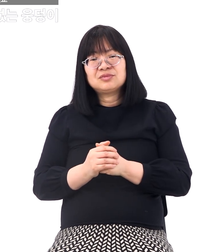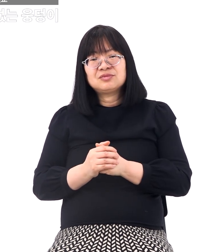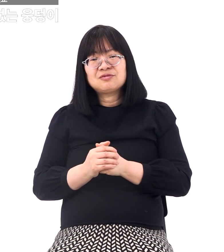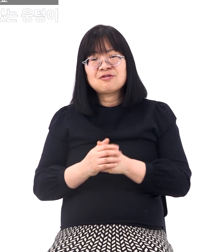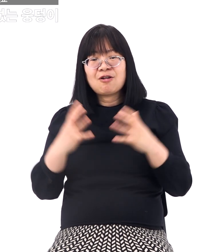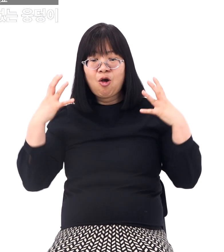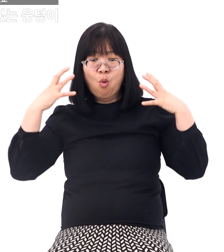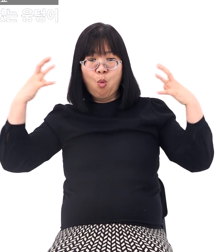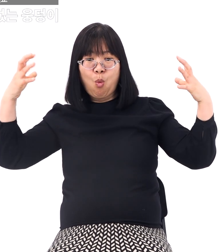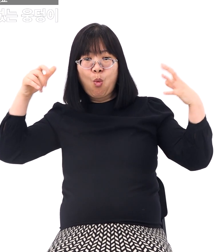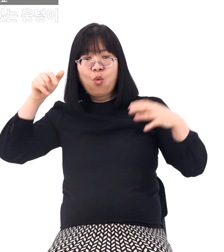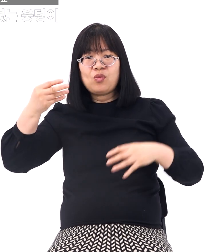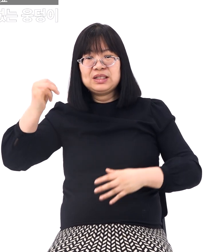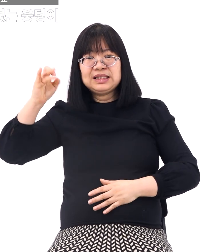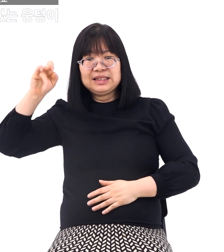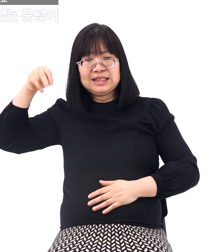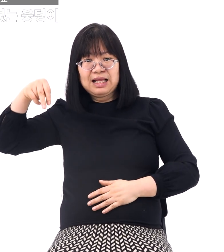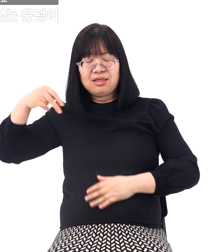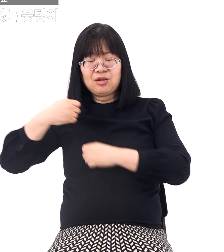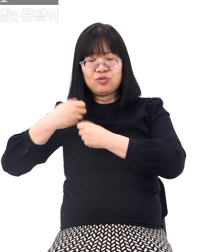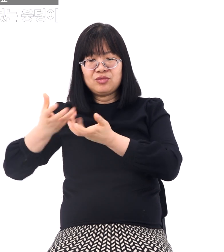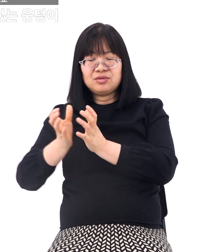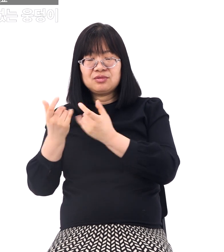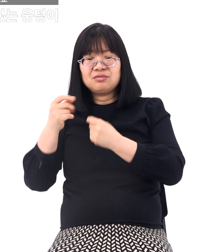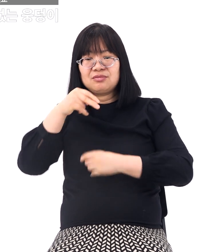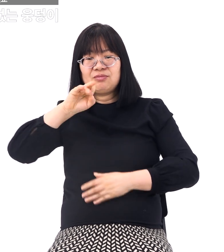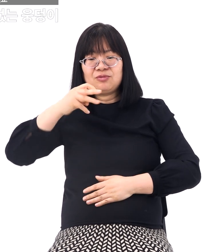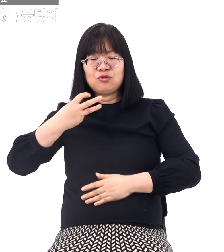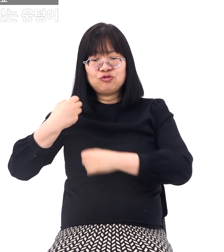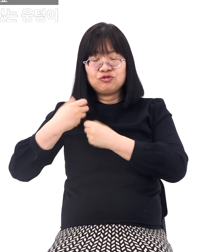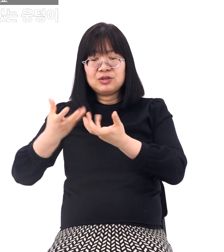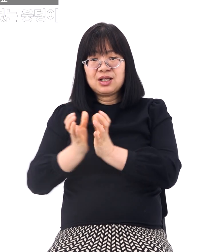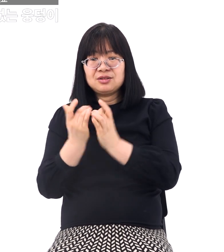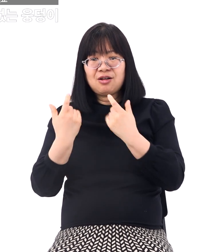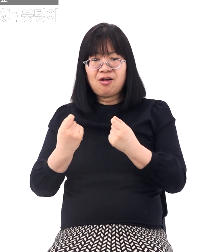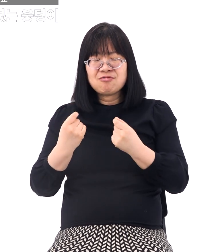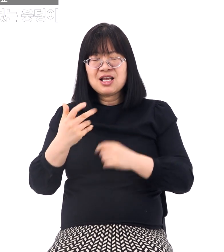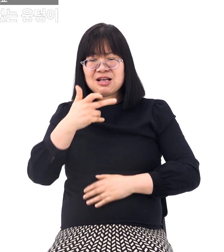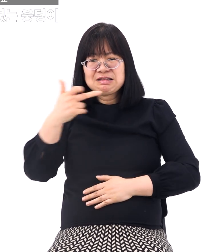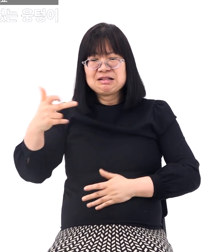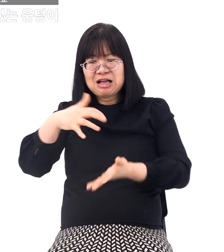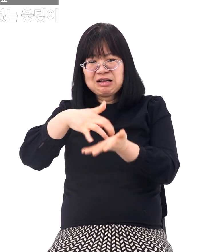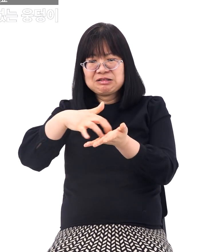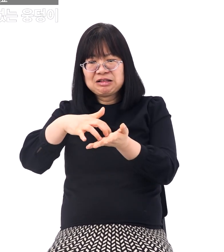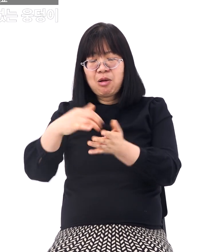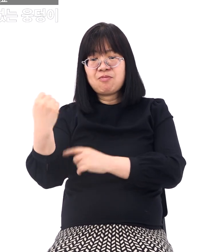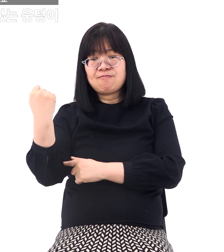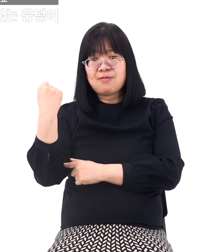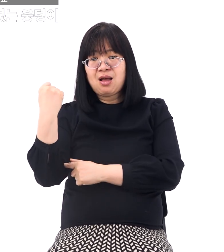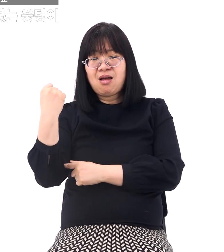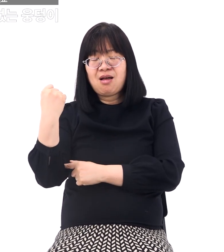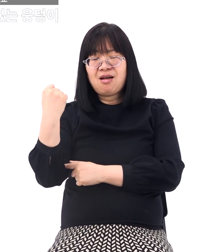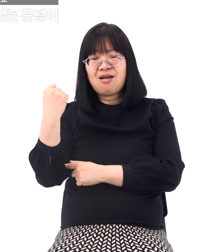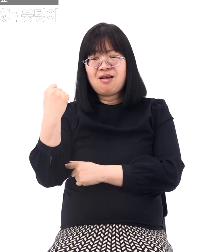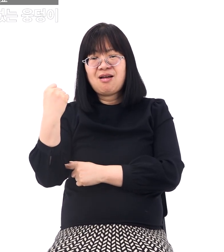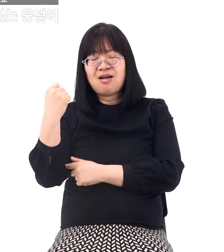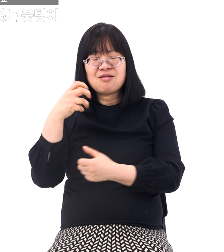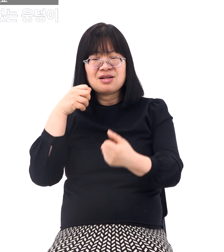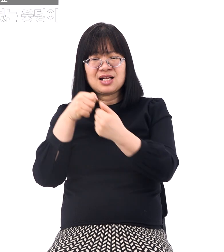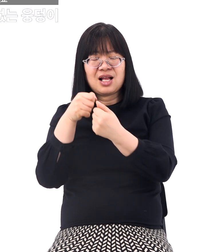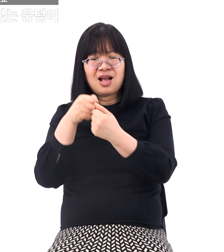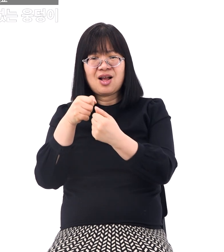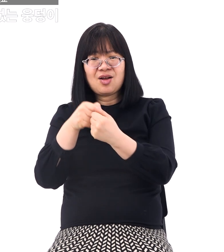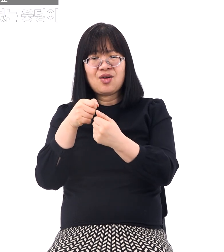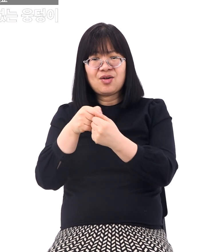골리앗 군대처럼, 사울의 군대처럼 크기와 규모와 숫자와 세력으로